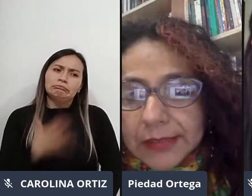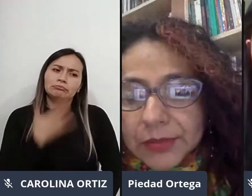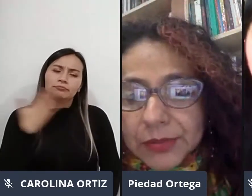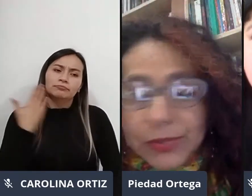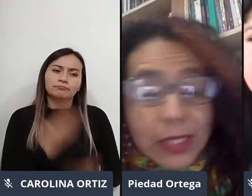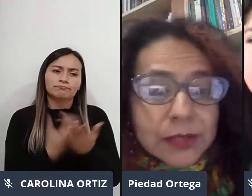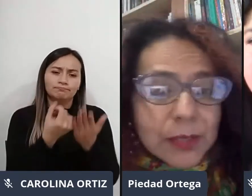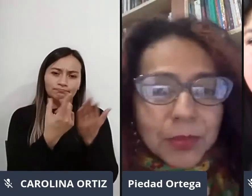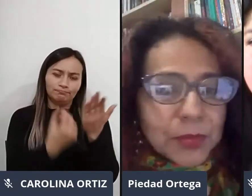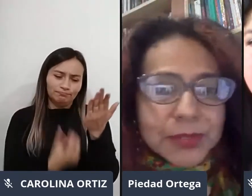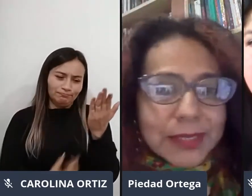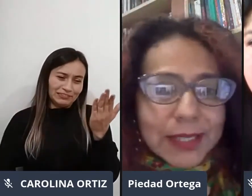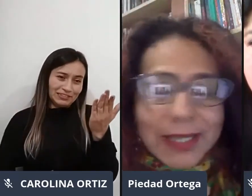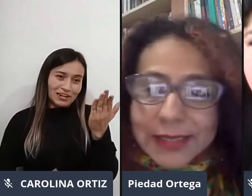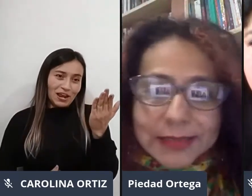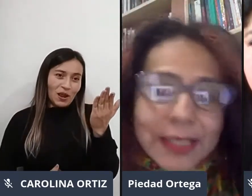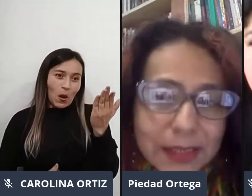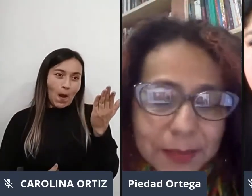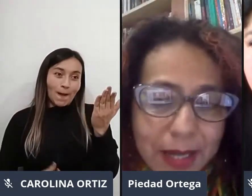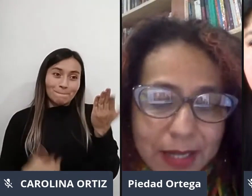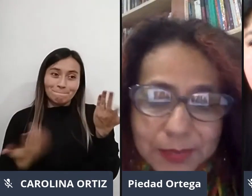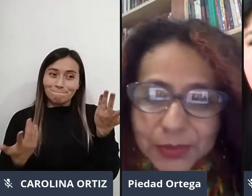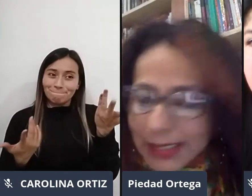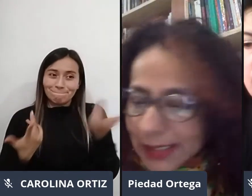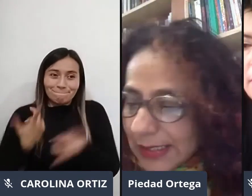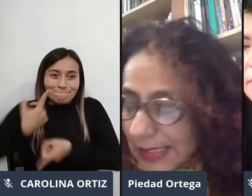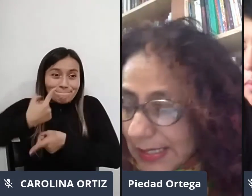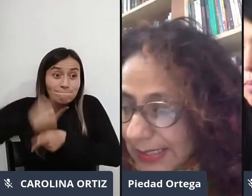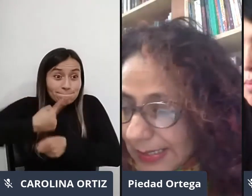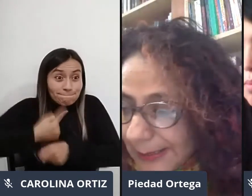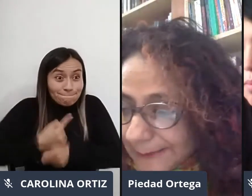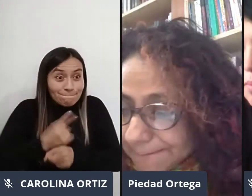Yo no tengo tampoco muchas de las certezas para responder.